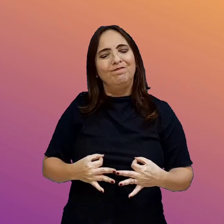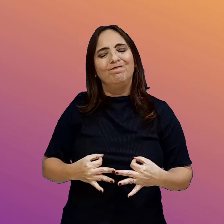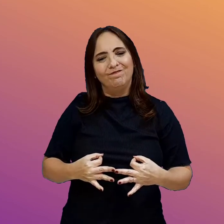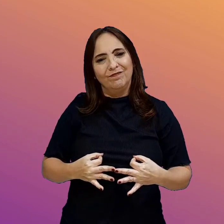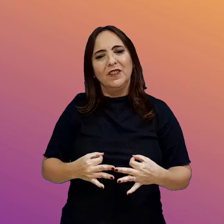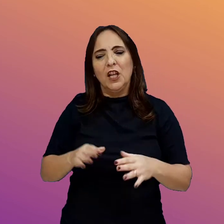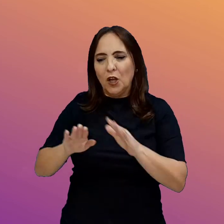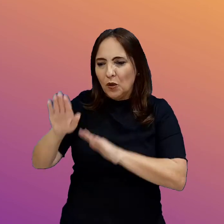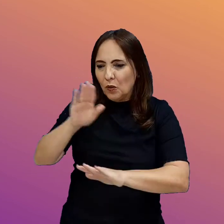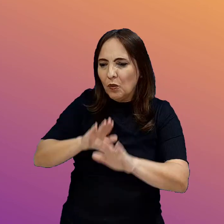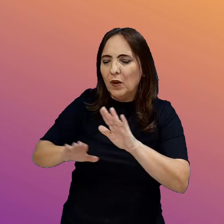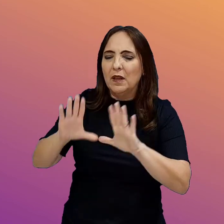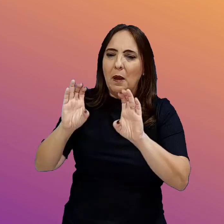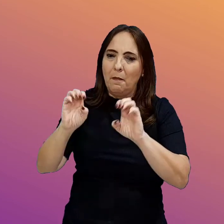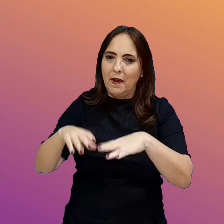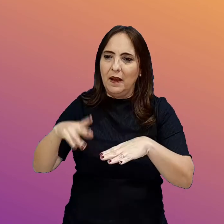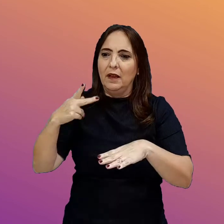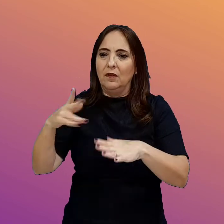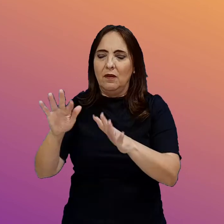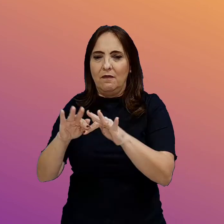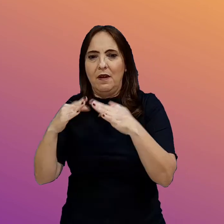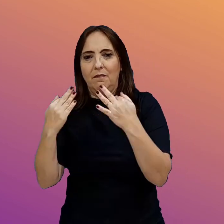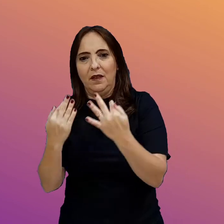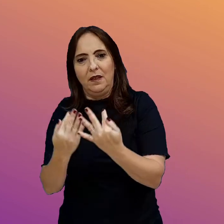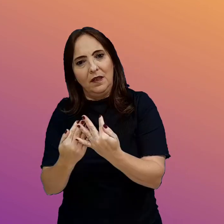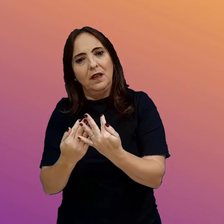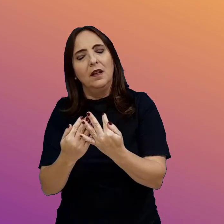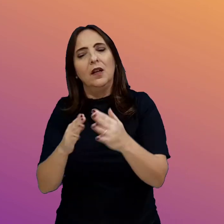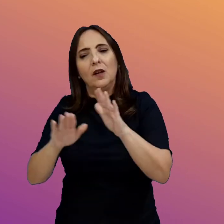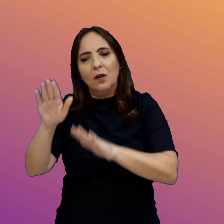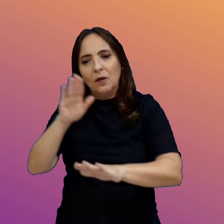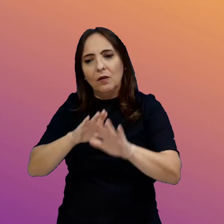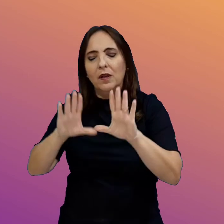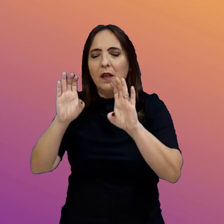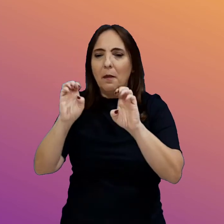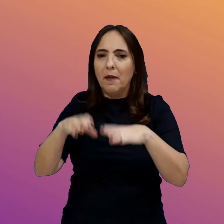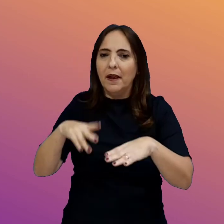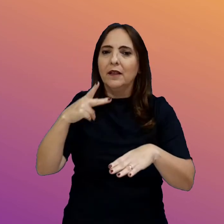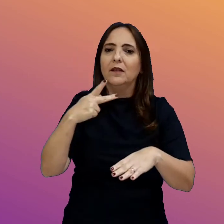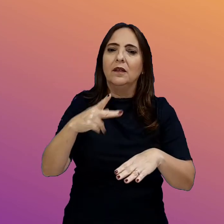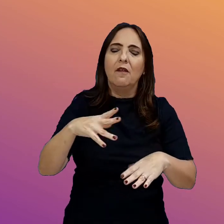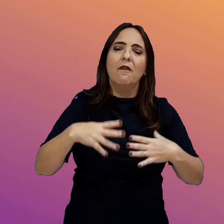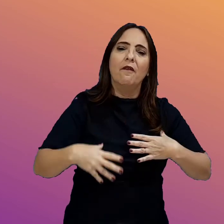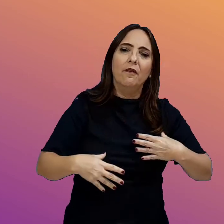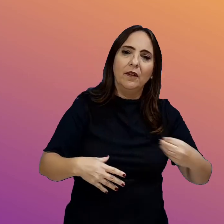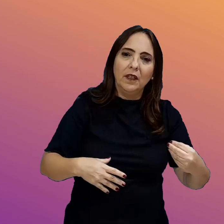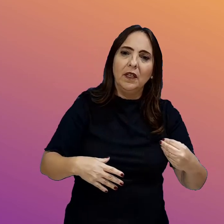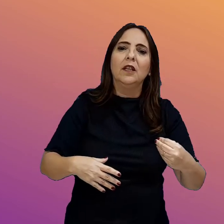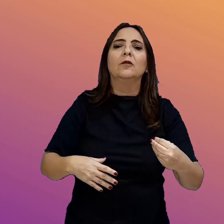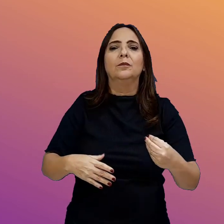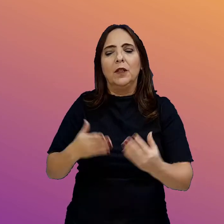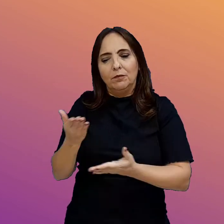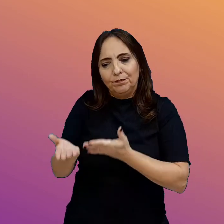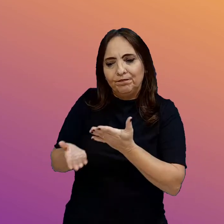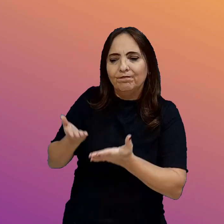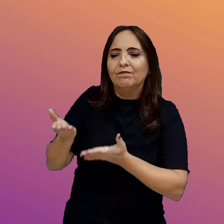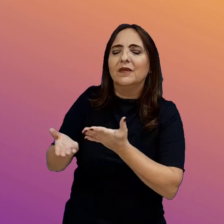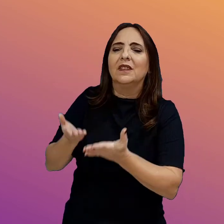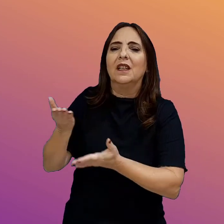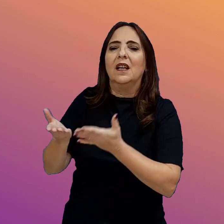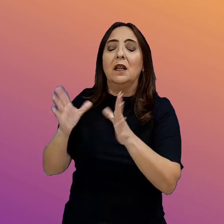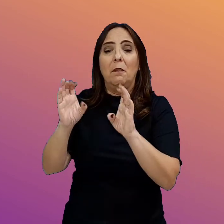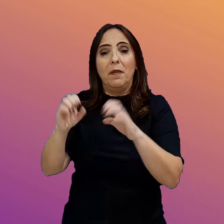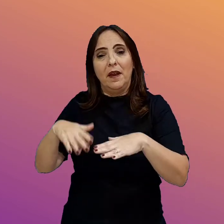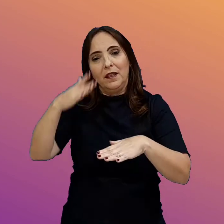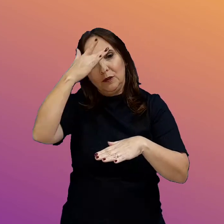bem da sua família, cuida bem dos seus filhos, é exemplar no tratamento com as pessoas do ambiente